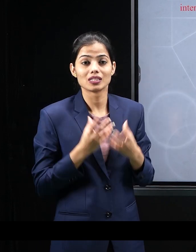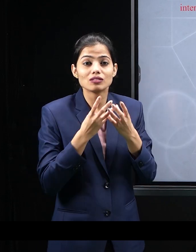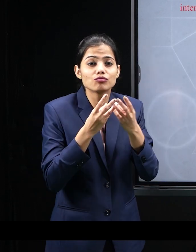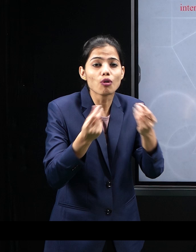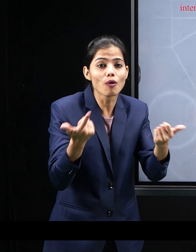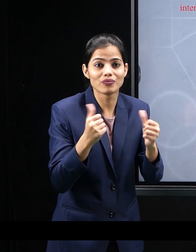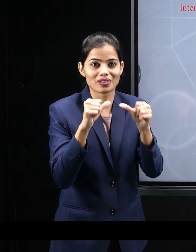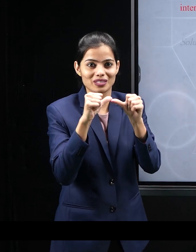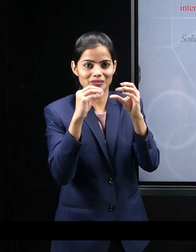పరిష్కారం: